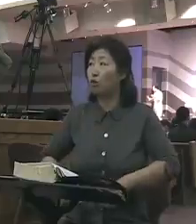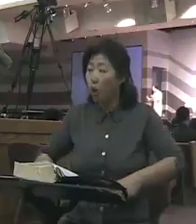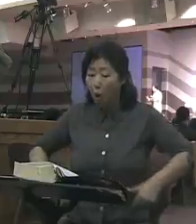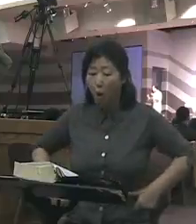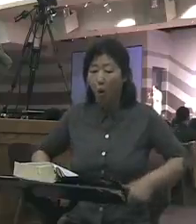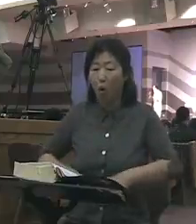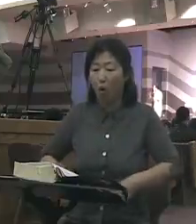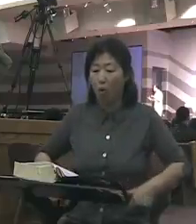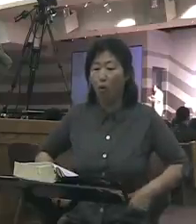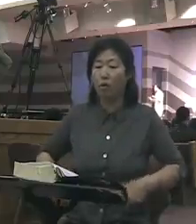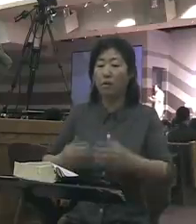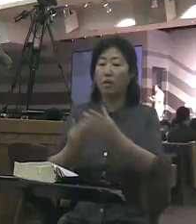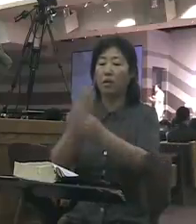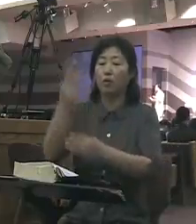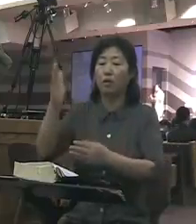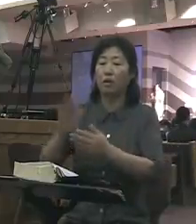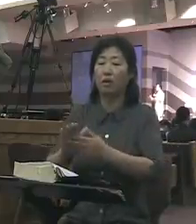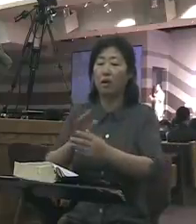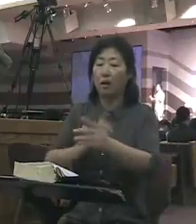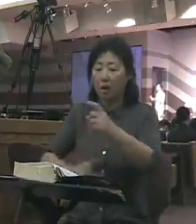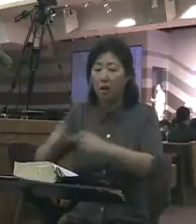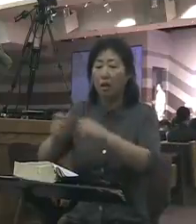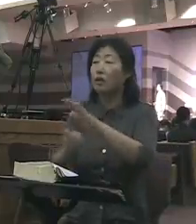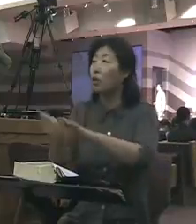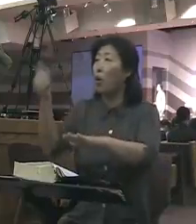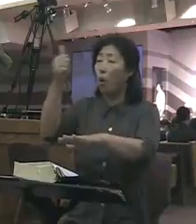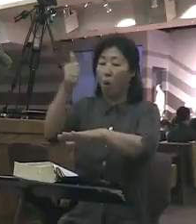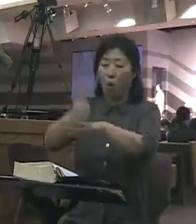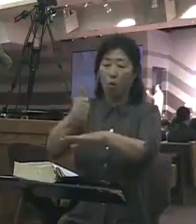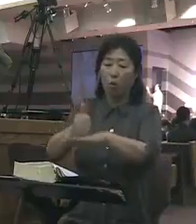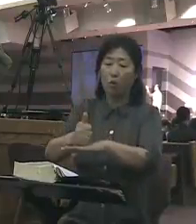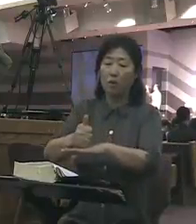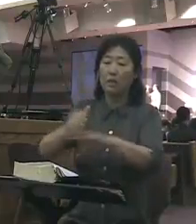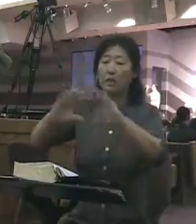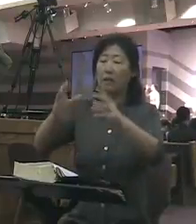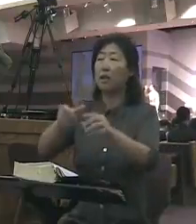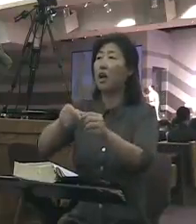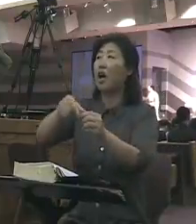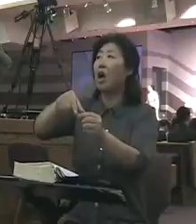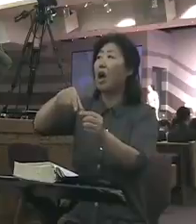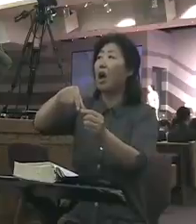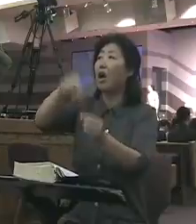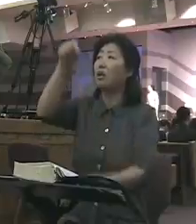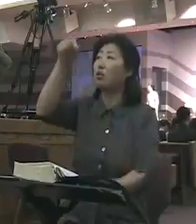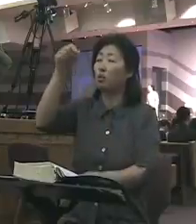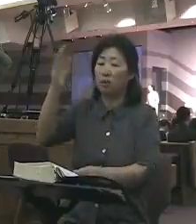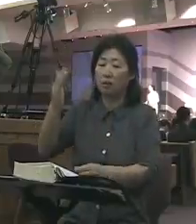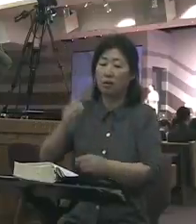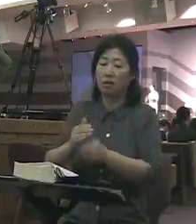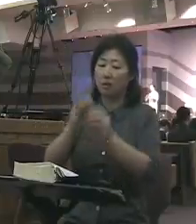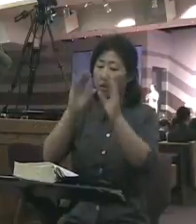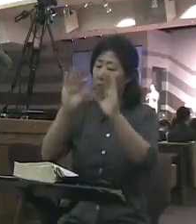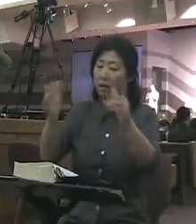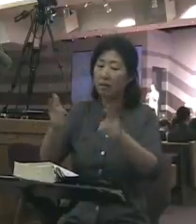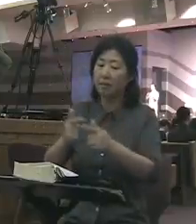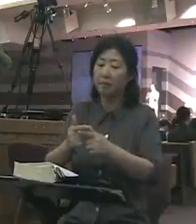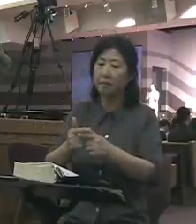이상 나의 성공을 이 세상의 기준으로 보지 않고 하나님을 내가 얼마나 사랑하며 하나님을 내가 얼마나 따르려